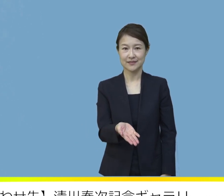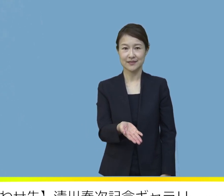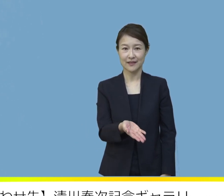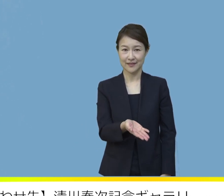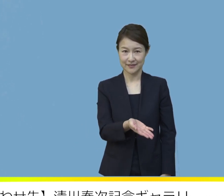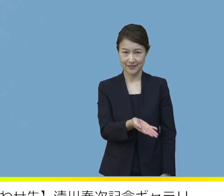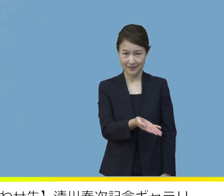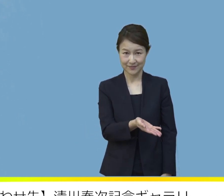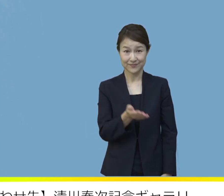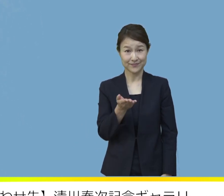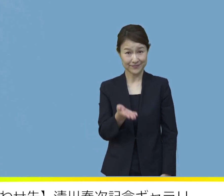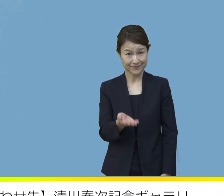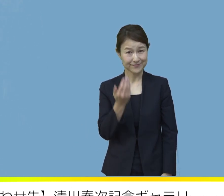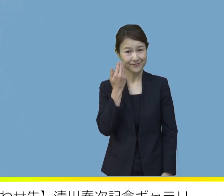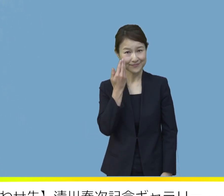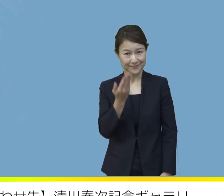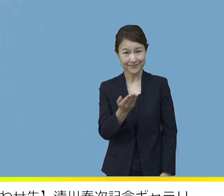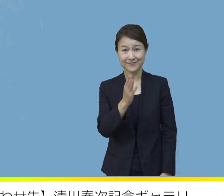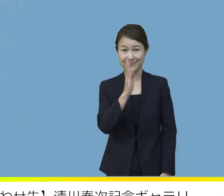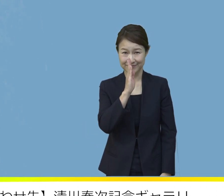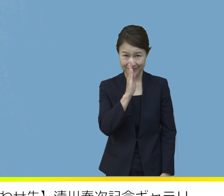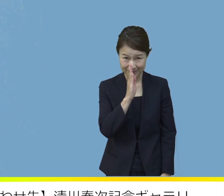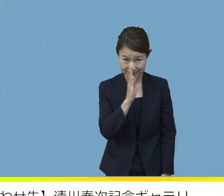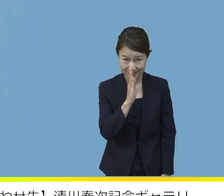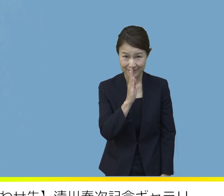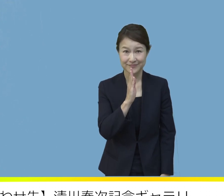1202番までどうぞ